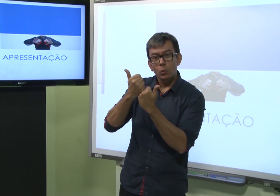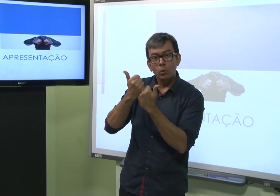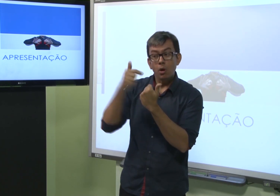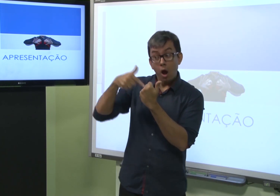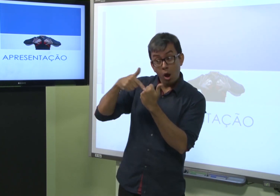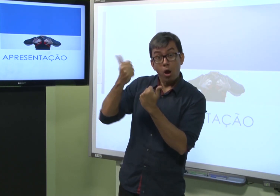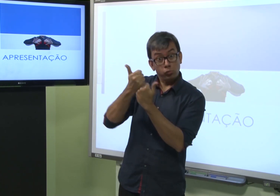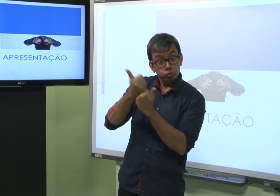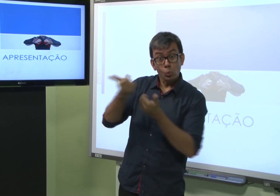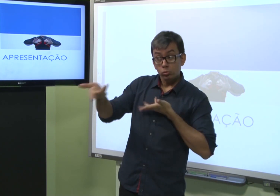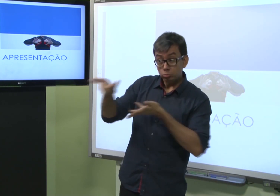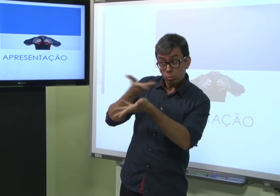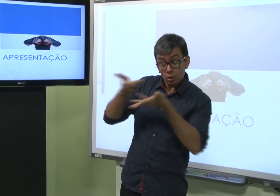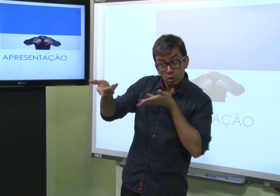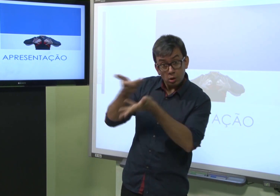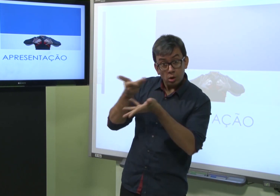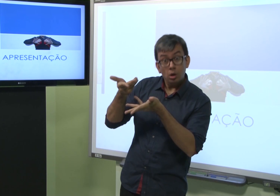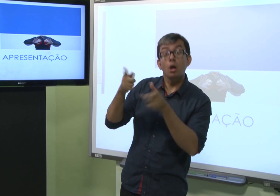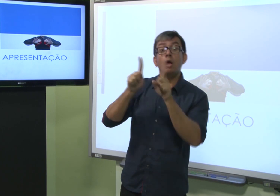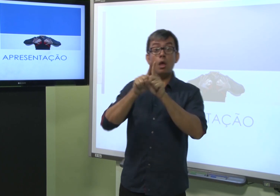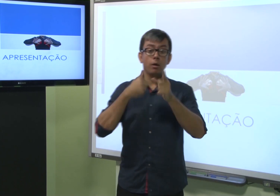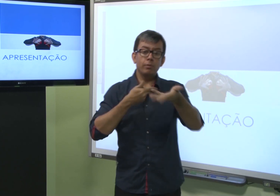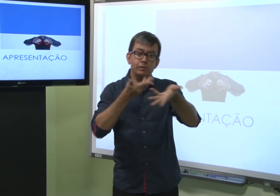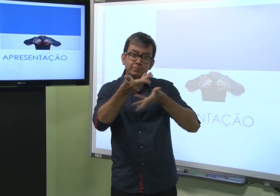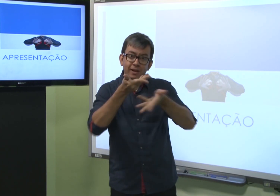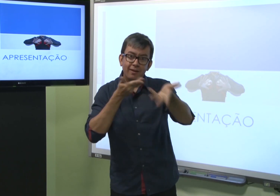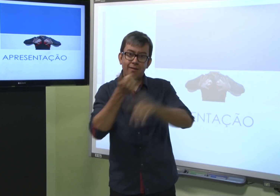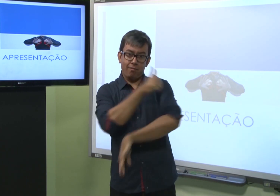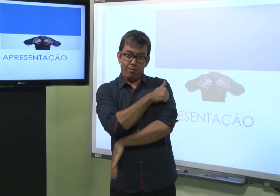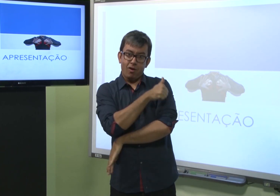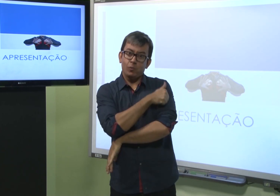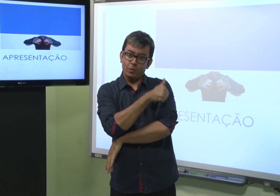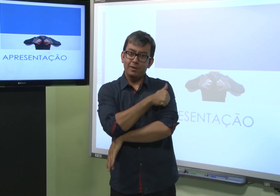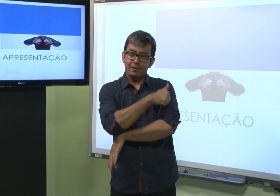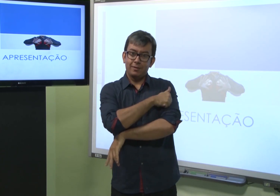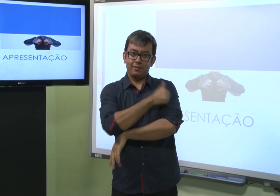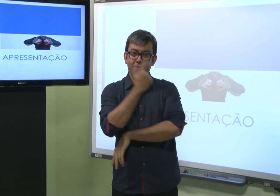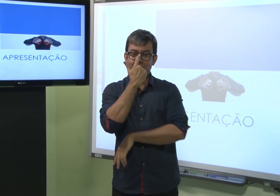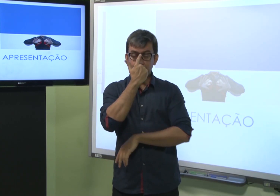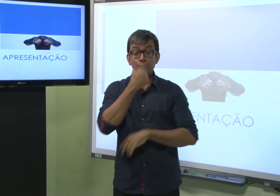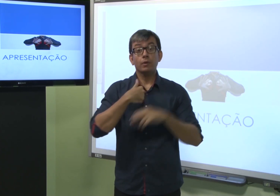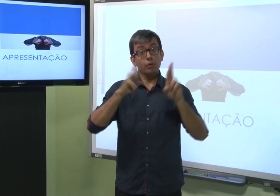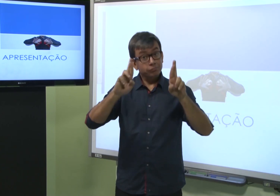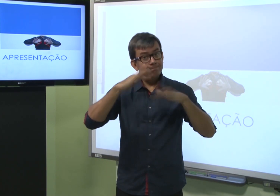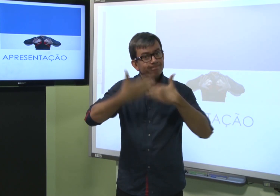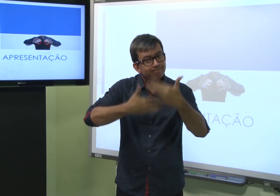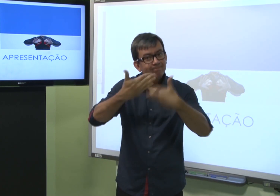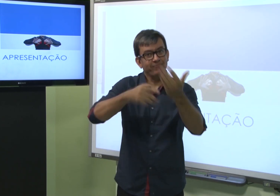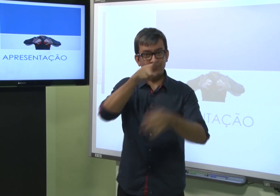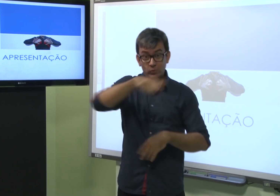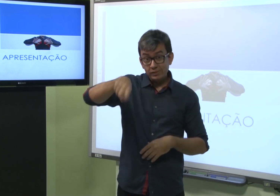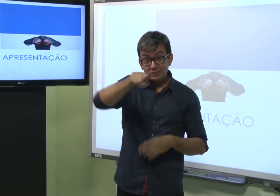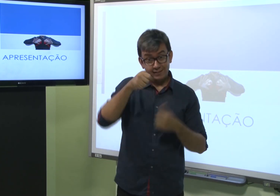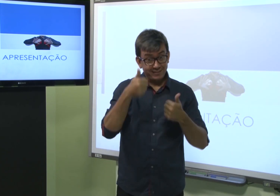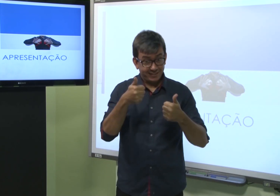se referirem a mim ou ao tutor, que eu vou estar interagindo com o tutor e também com vocês, correto?